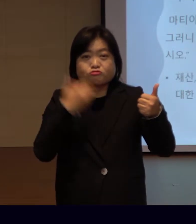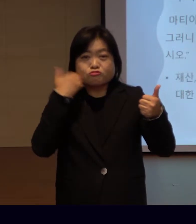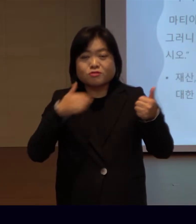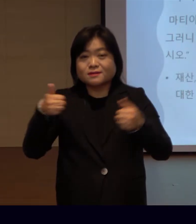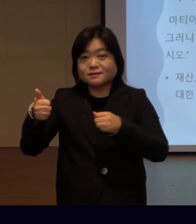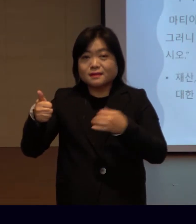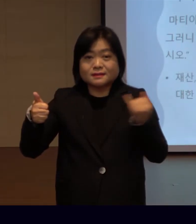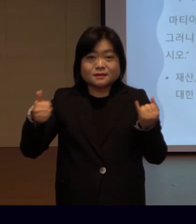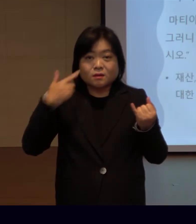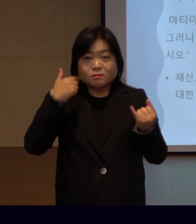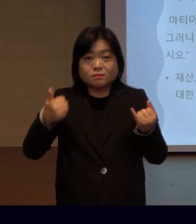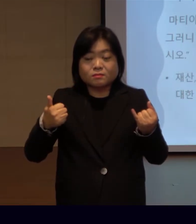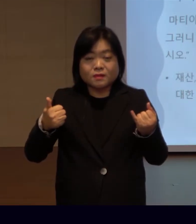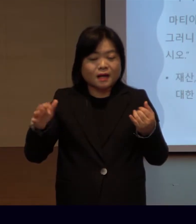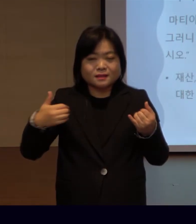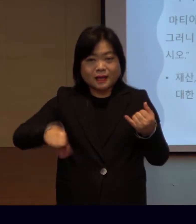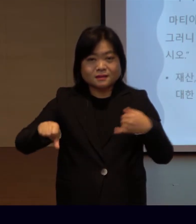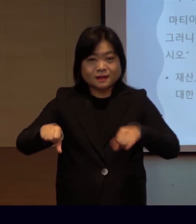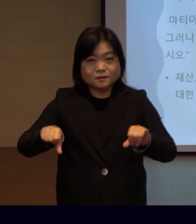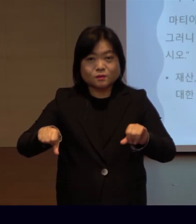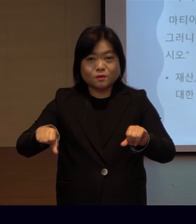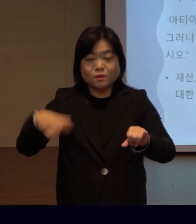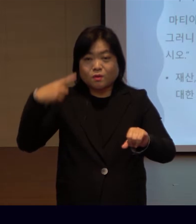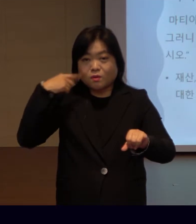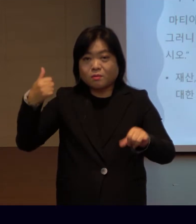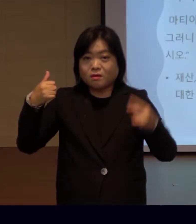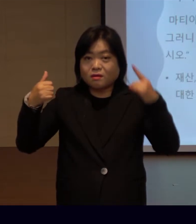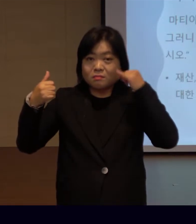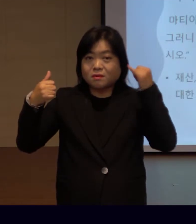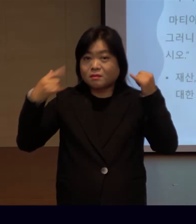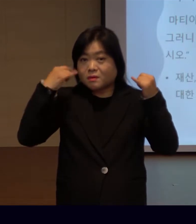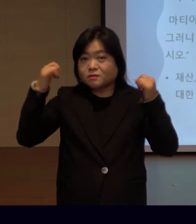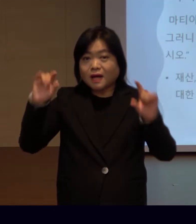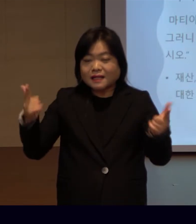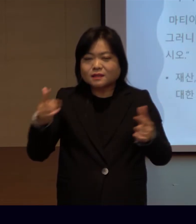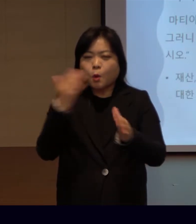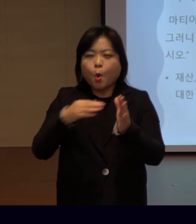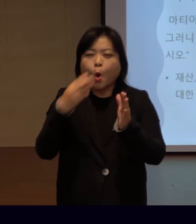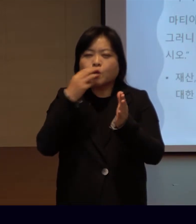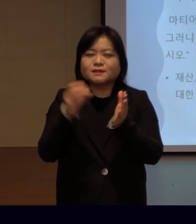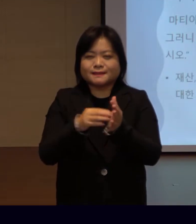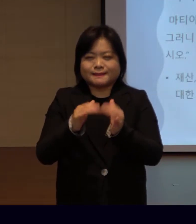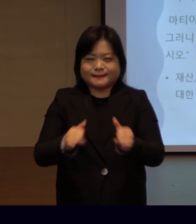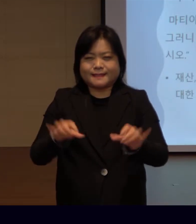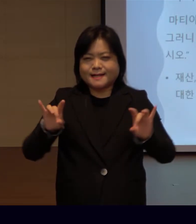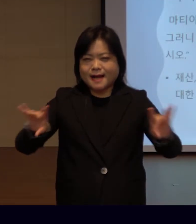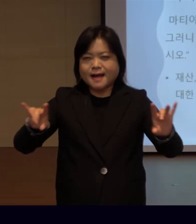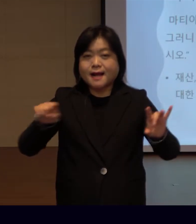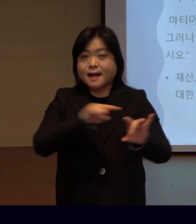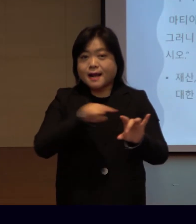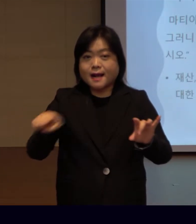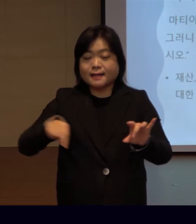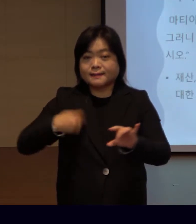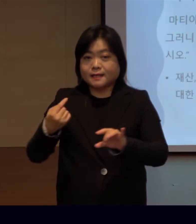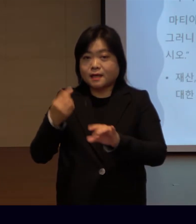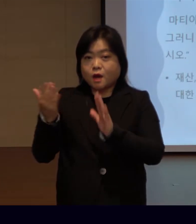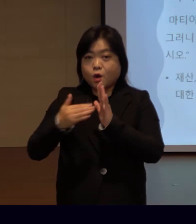신랑도 색시도 장모도 장인도 시아버지 시어머니도 아닌 공증인입니다. 각각의 집안은